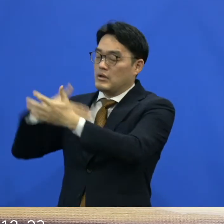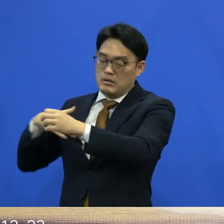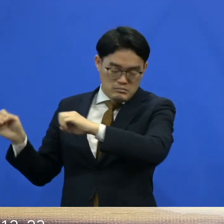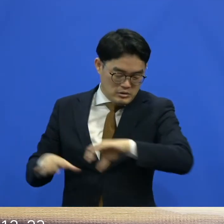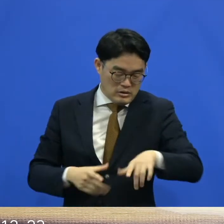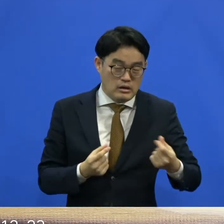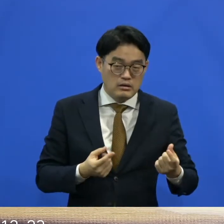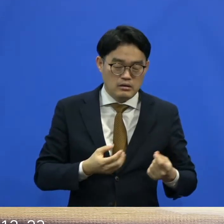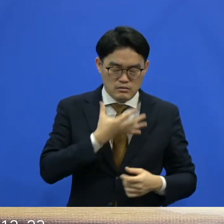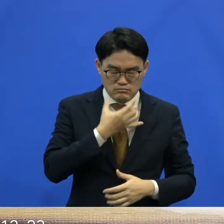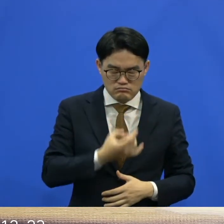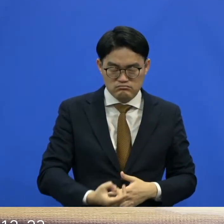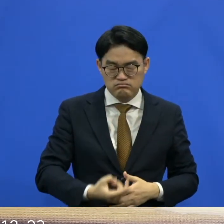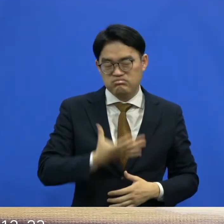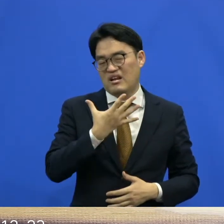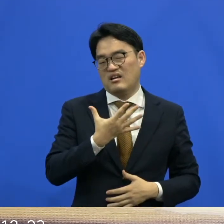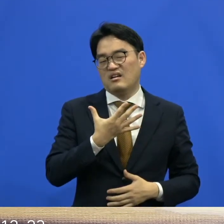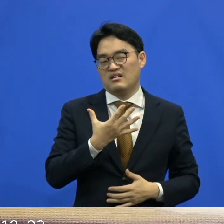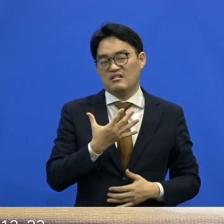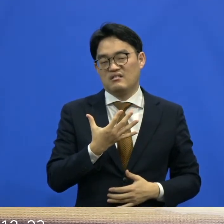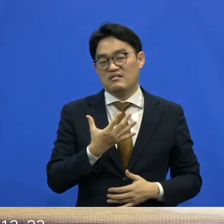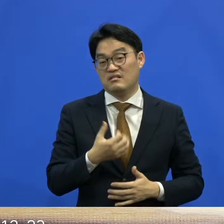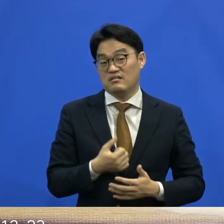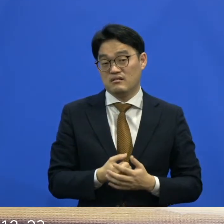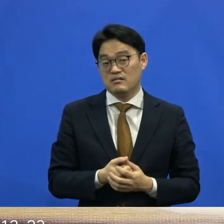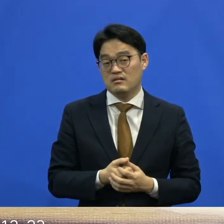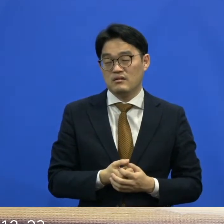가장 비참한 것은 버려진 존재가 된 거예요.